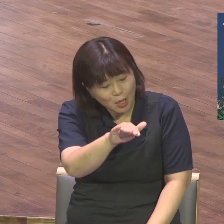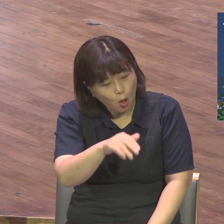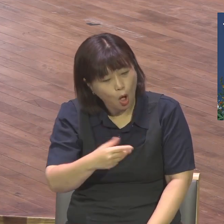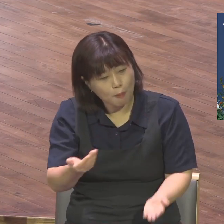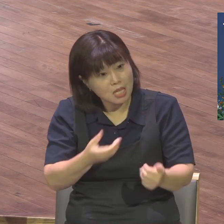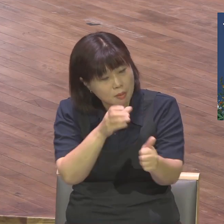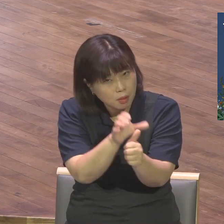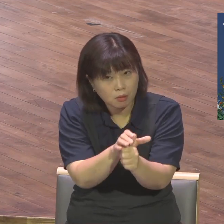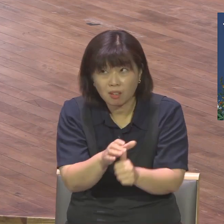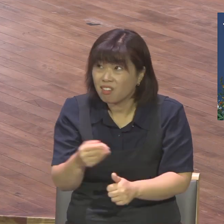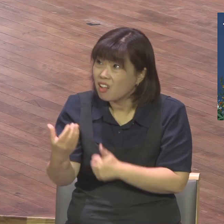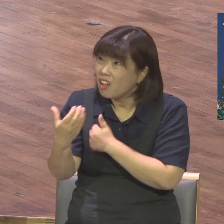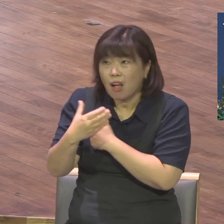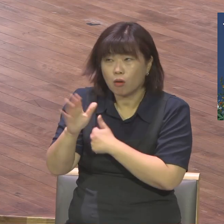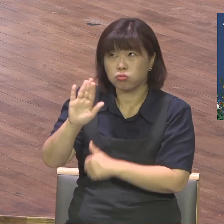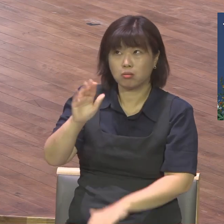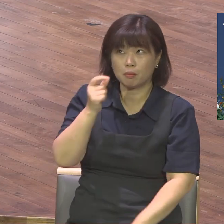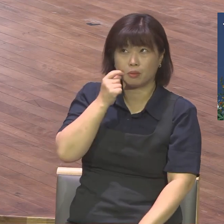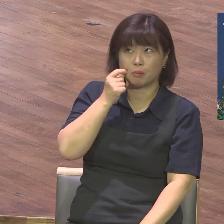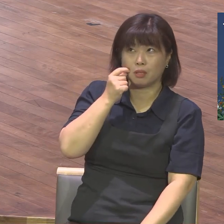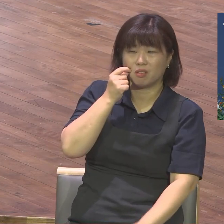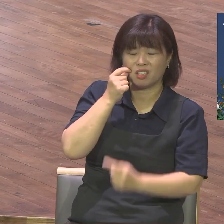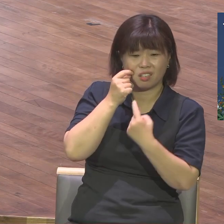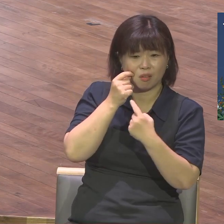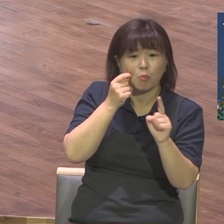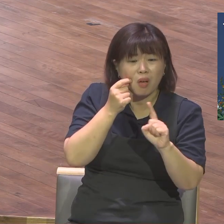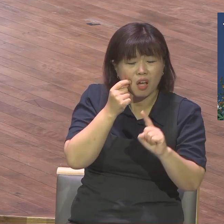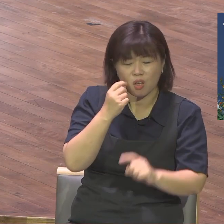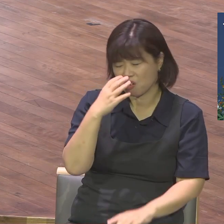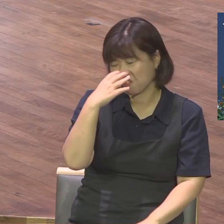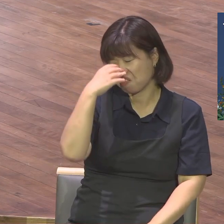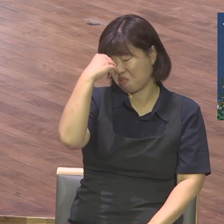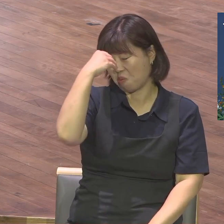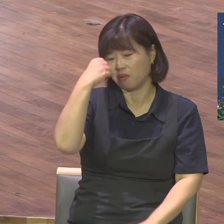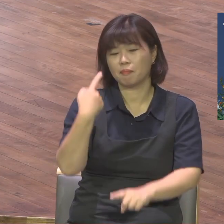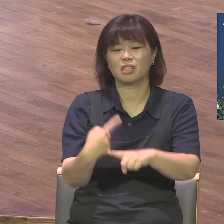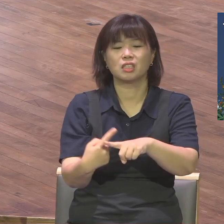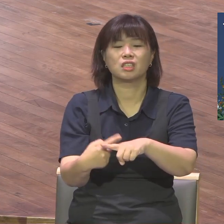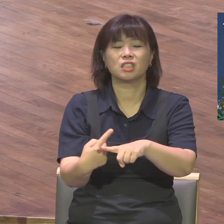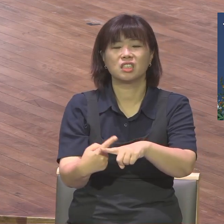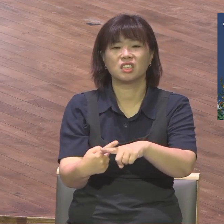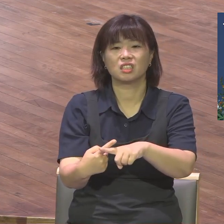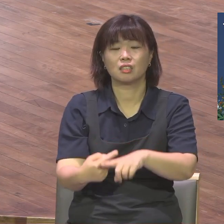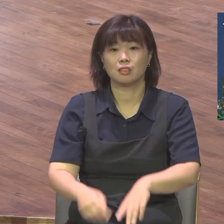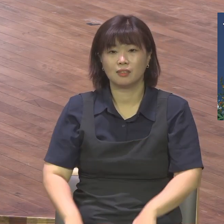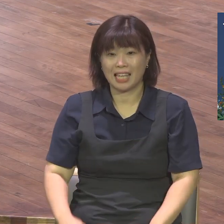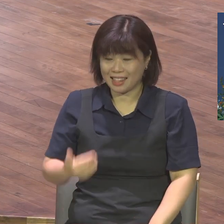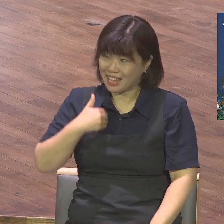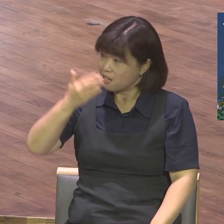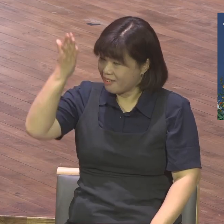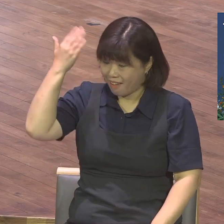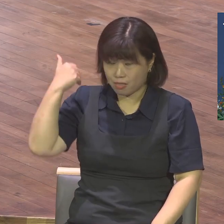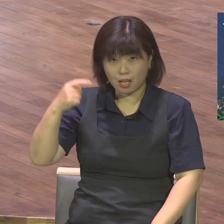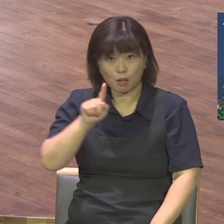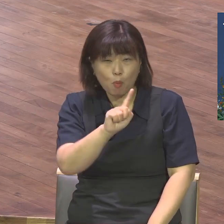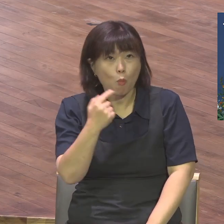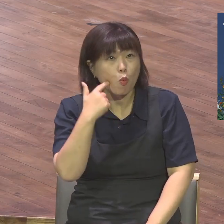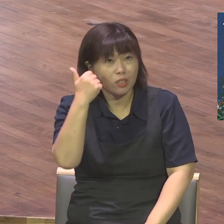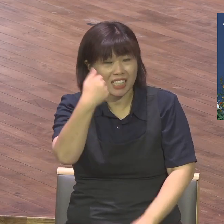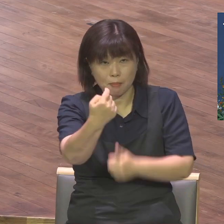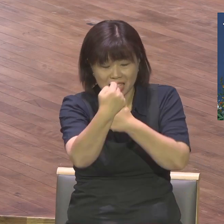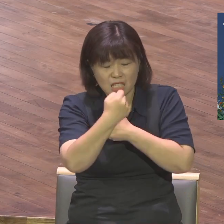커. 저는 그런 적이 한 번도 없습니다. 알아서 다 했습니다. 알아서. 지시하지 않은 것까지 다 했습니다.